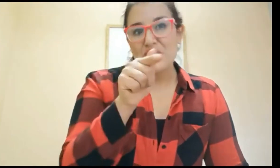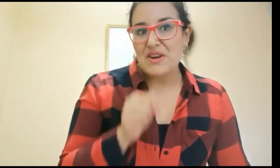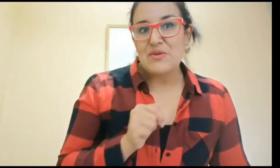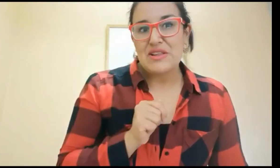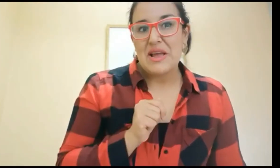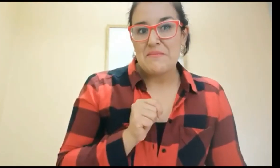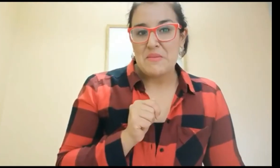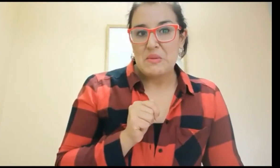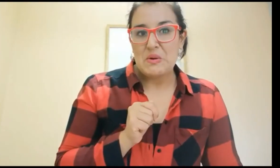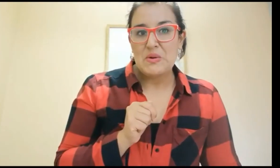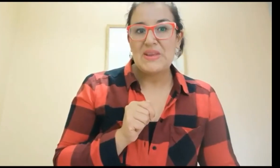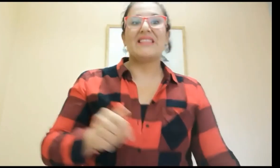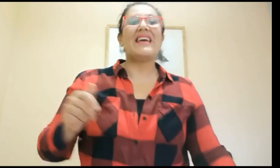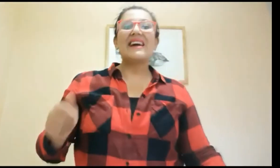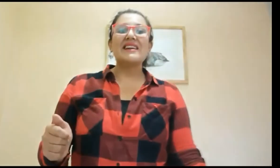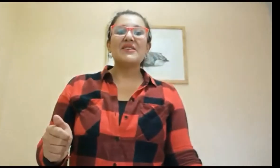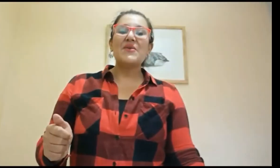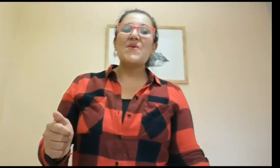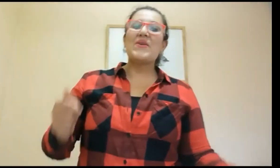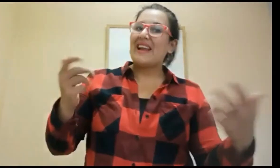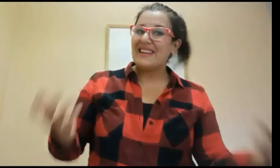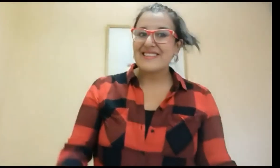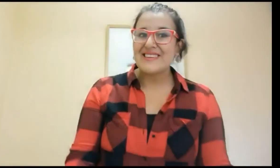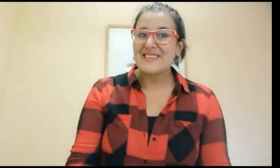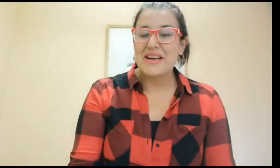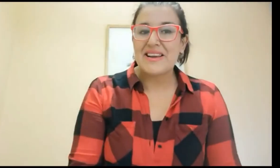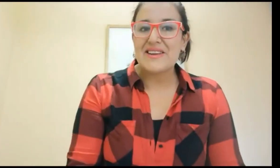resolverlo ustedes mismos. Que tengan una linda semana, nos